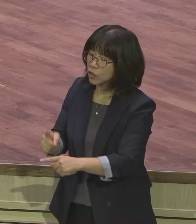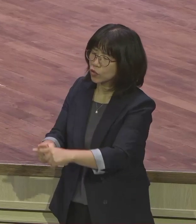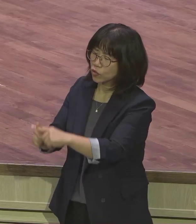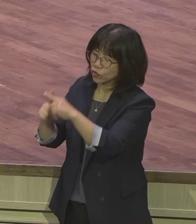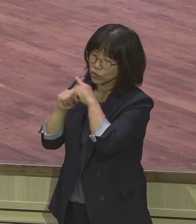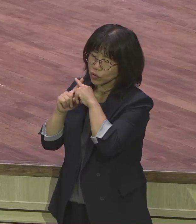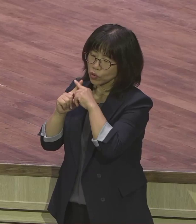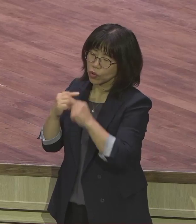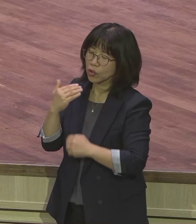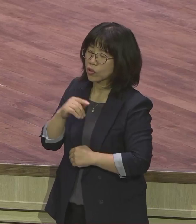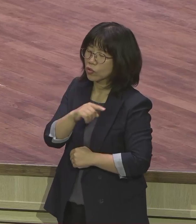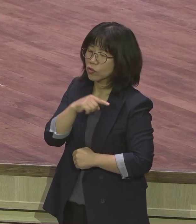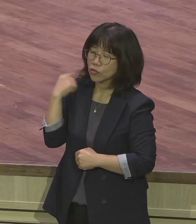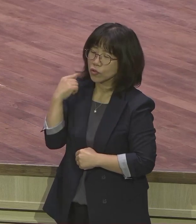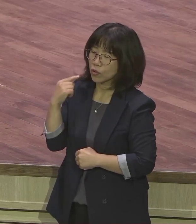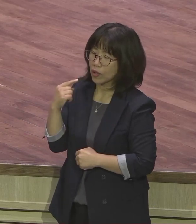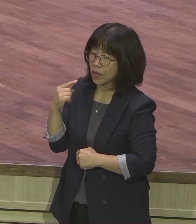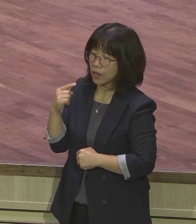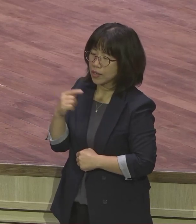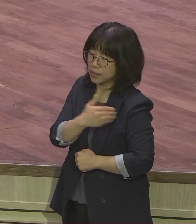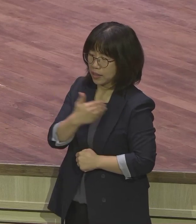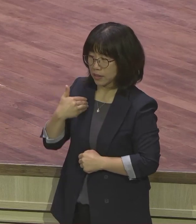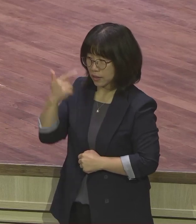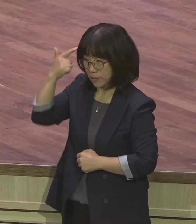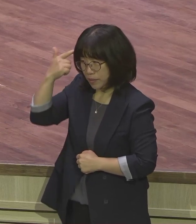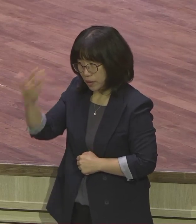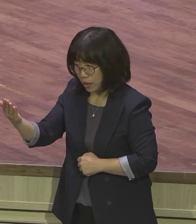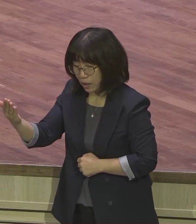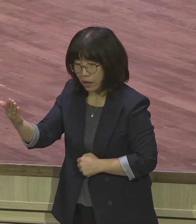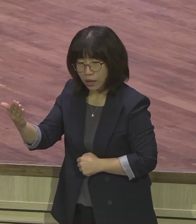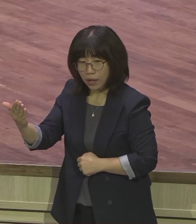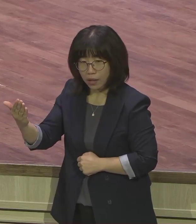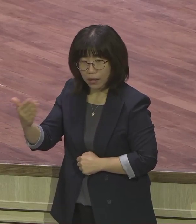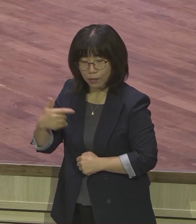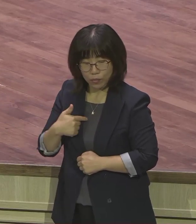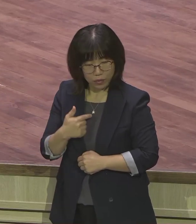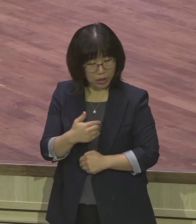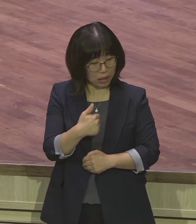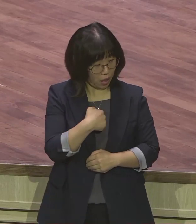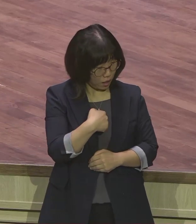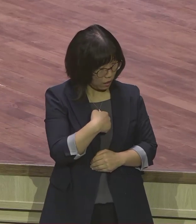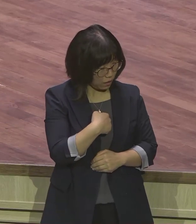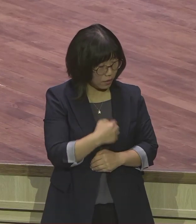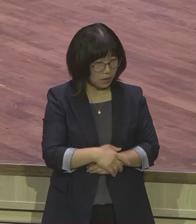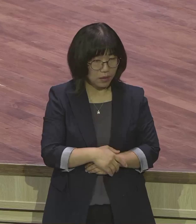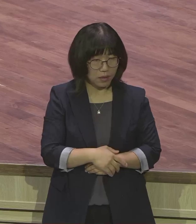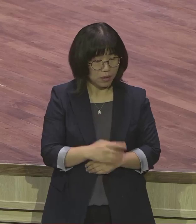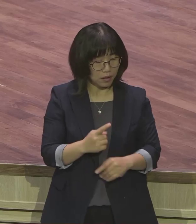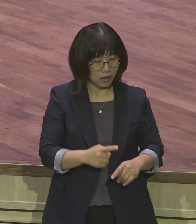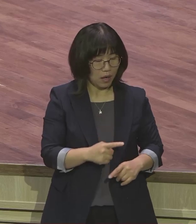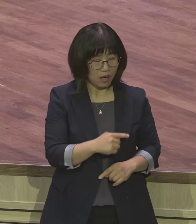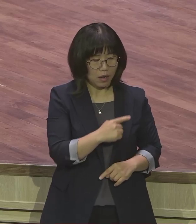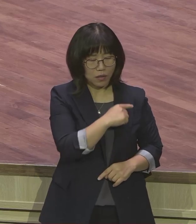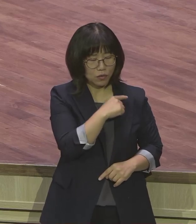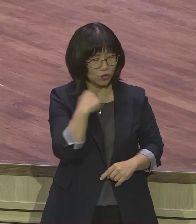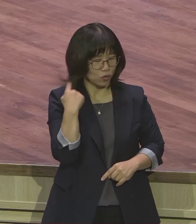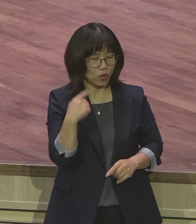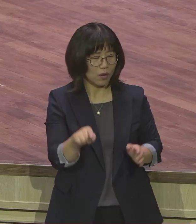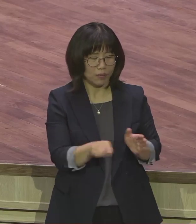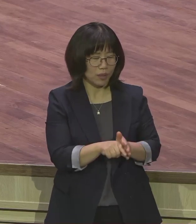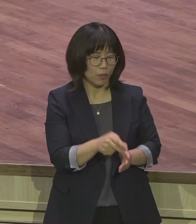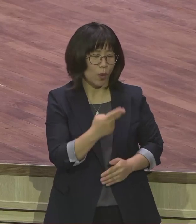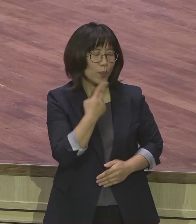자신이 있습니까? 이렇게 물었어요 그러니까 무디 목사님이 이렇게 대답해 나는 순교할 믿음이 없습니다